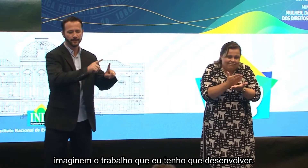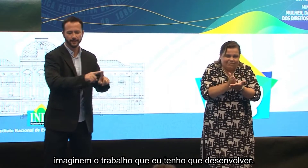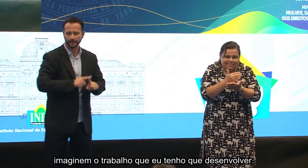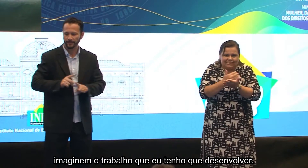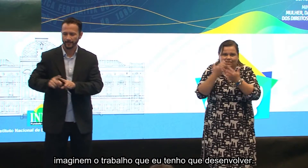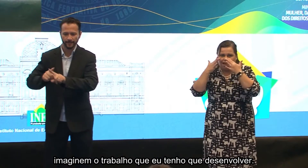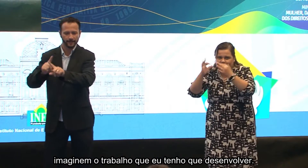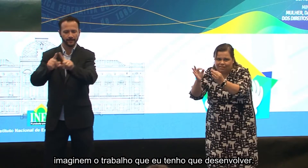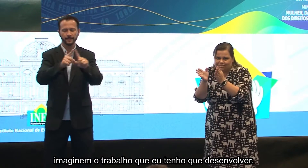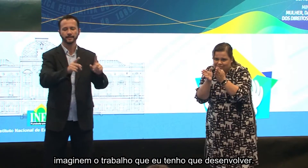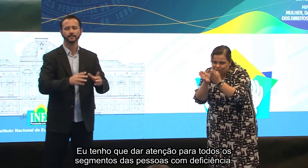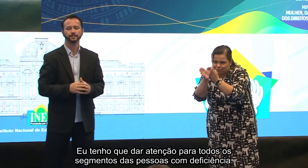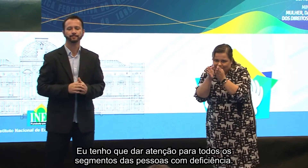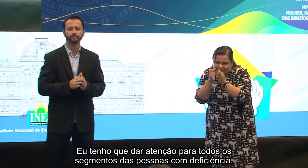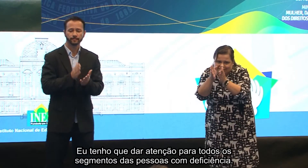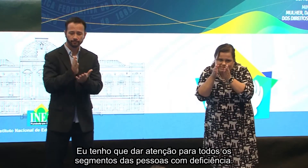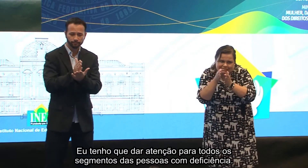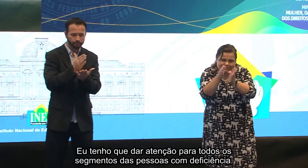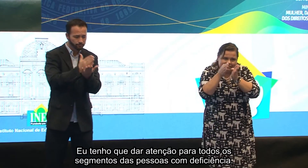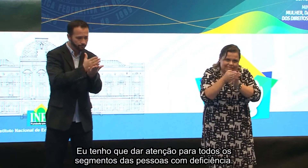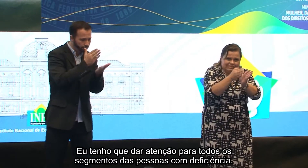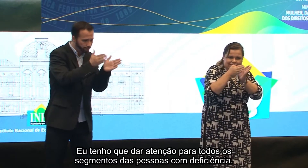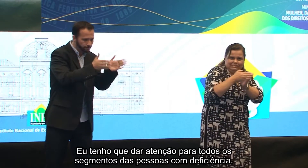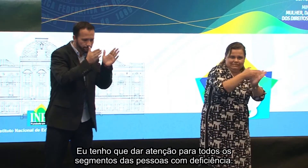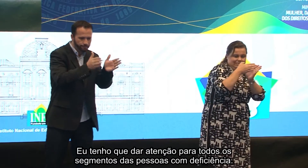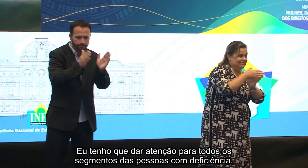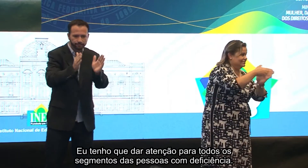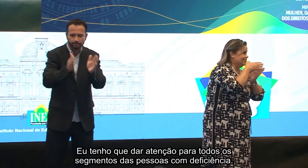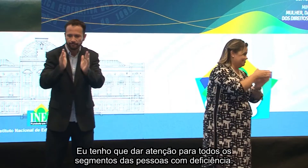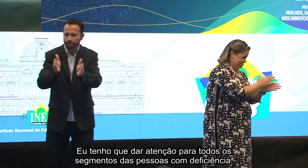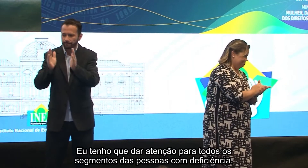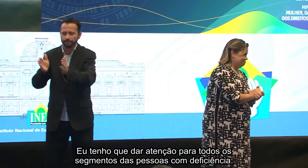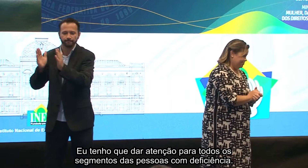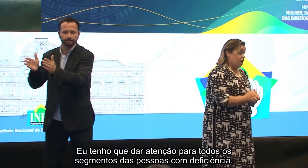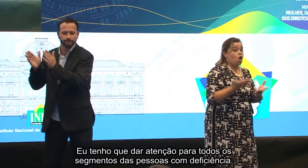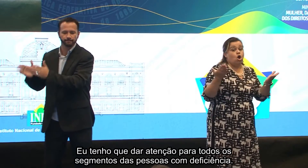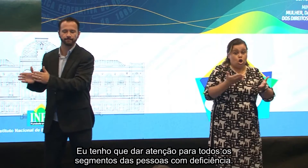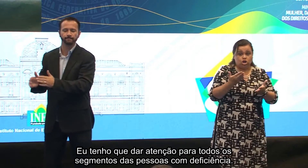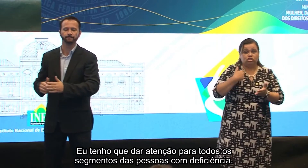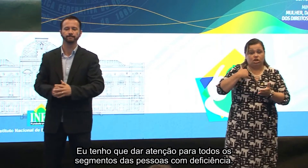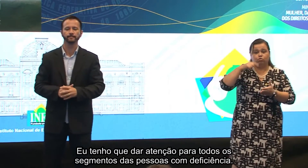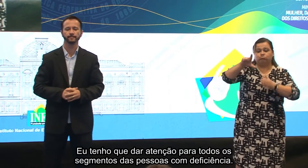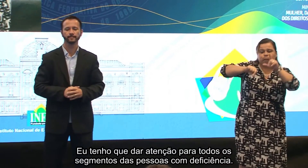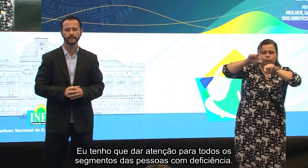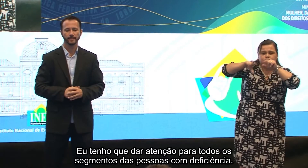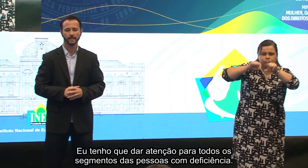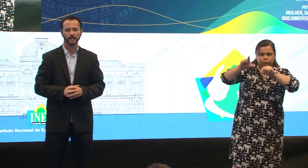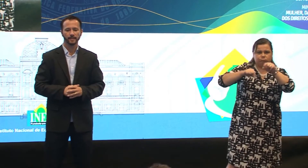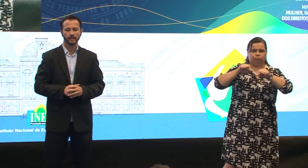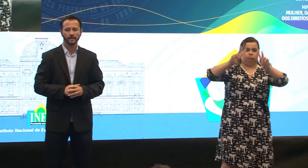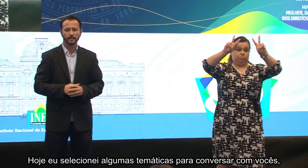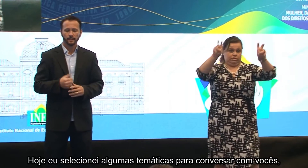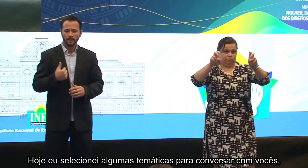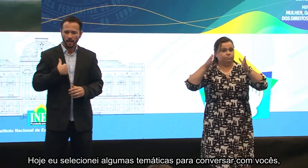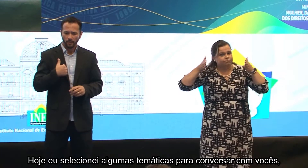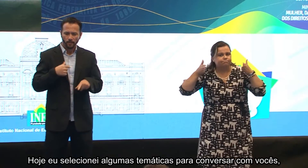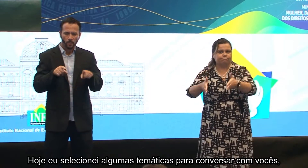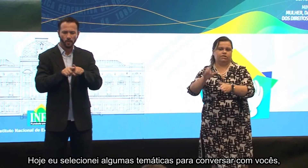que eu tenho que desenvolver. Eu tenho que dar atenção, dispensar atenção para todos os segmentos das pessoas com deficiência. E hoje eu selecionei